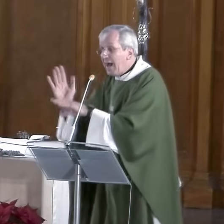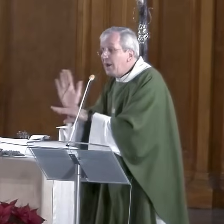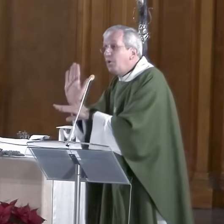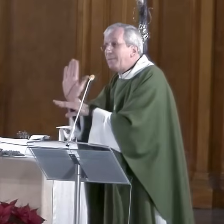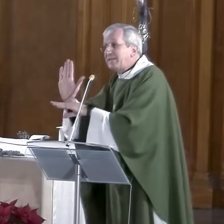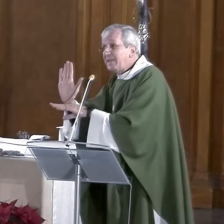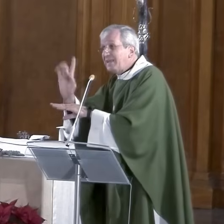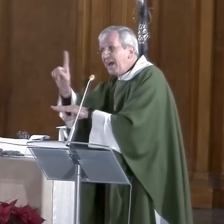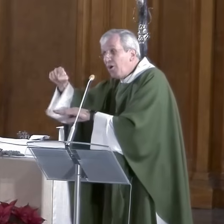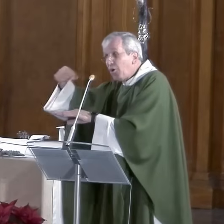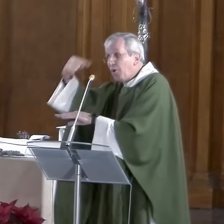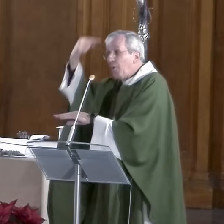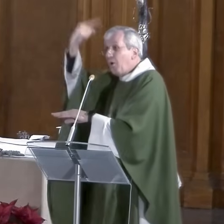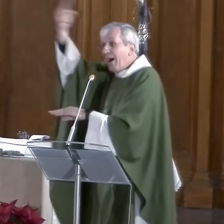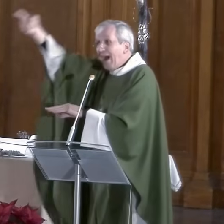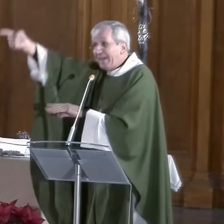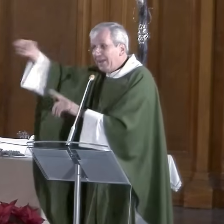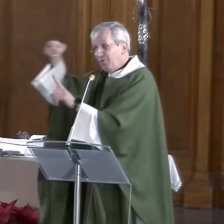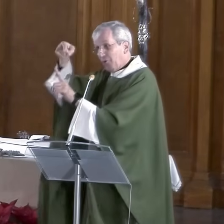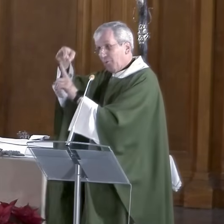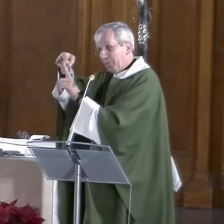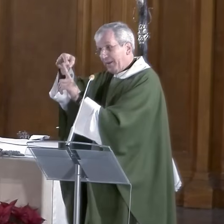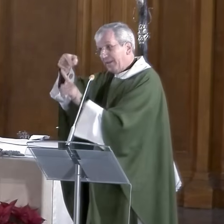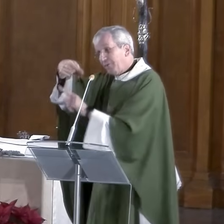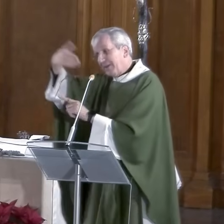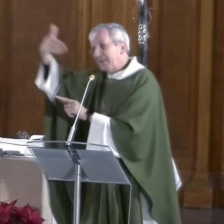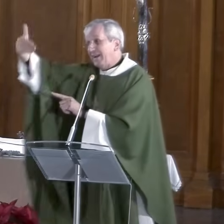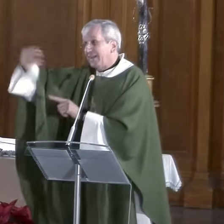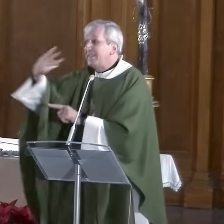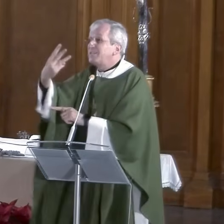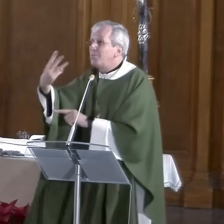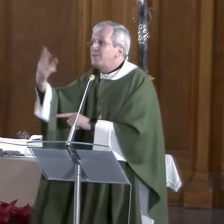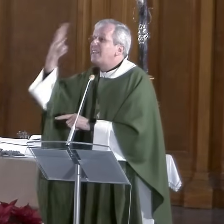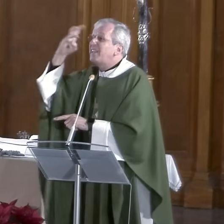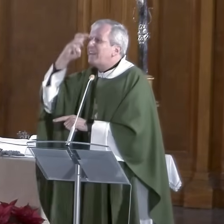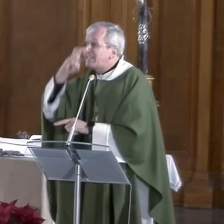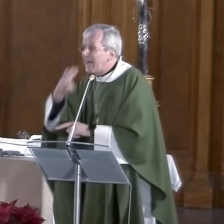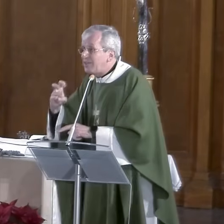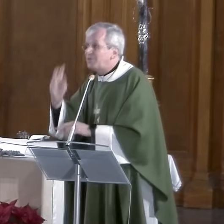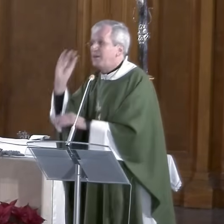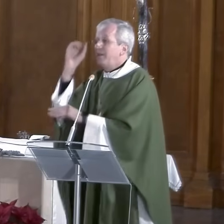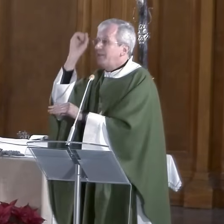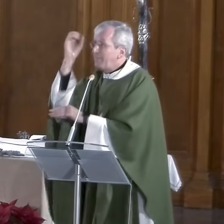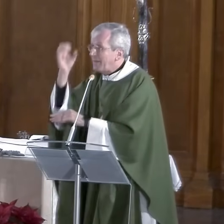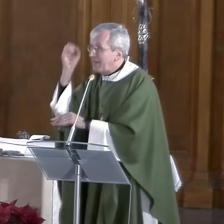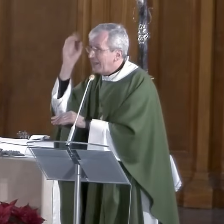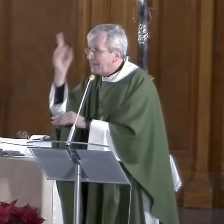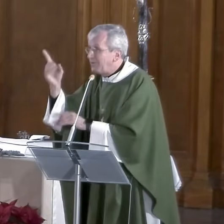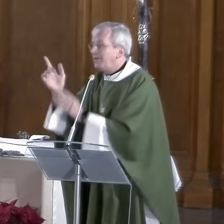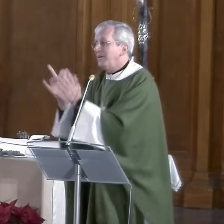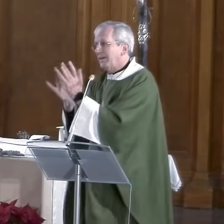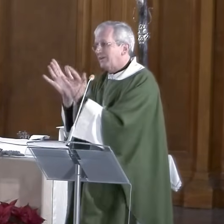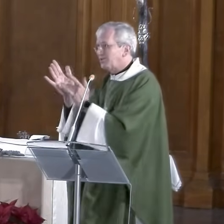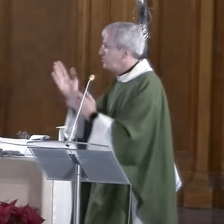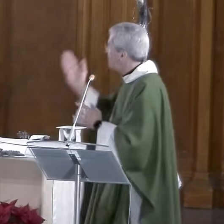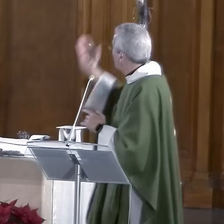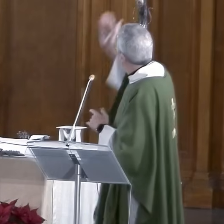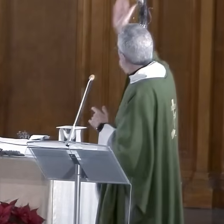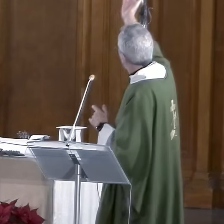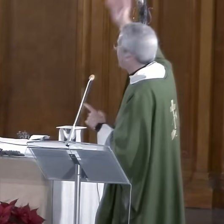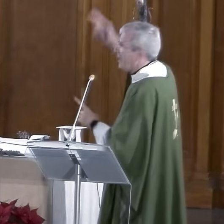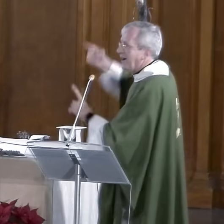Ya lo presenta como aquello, como objetivo que tendrá después de 3 años de predicación.